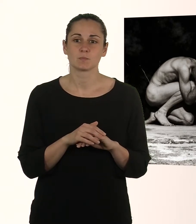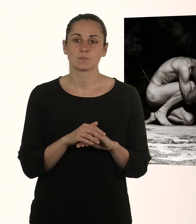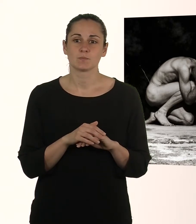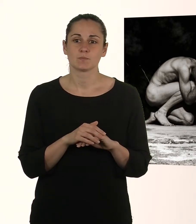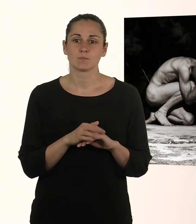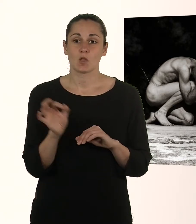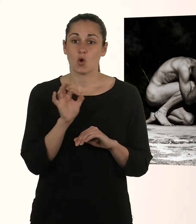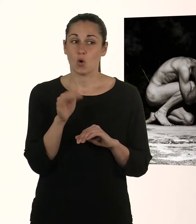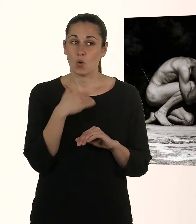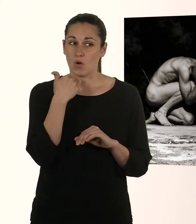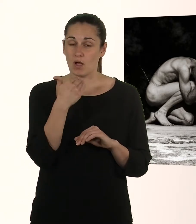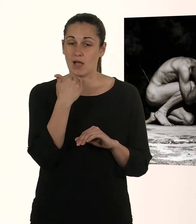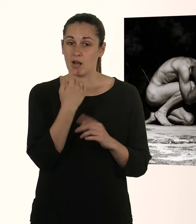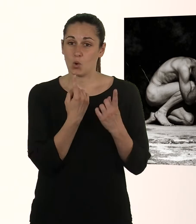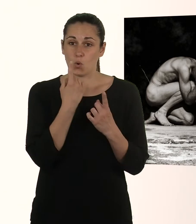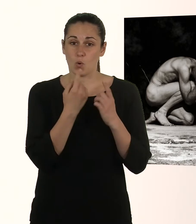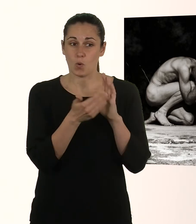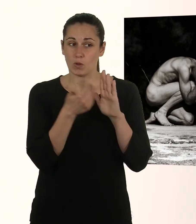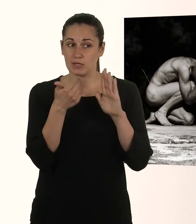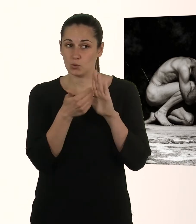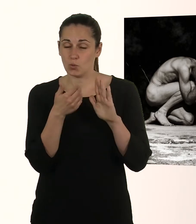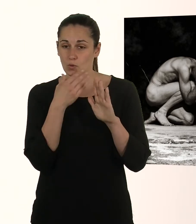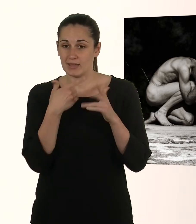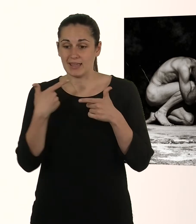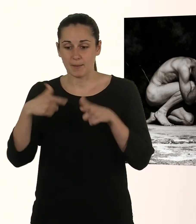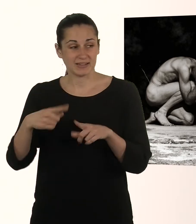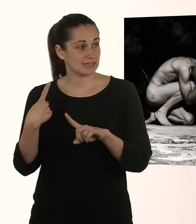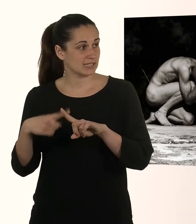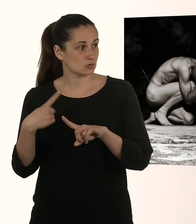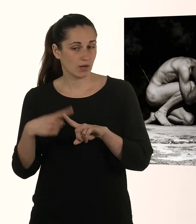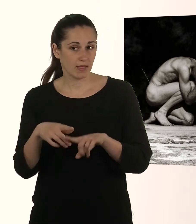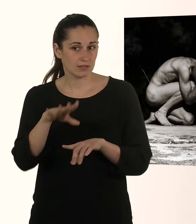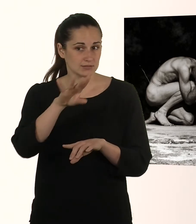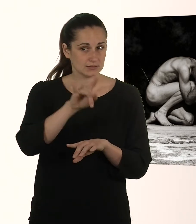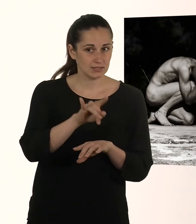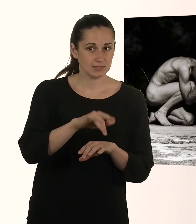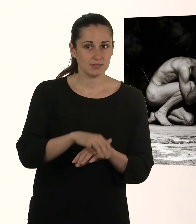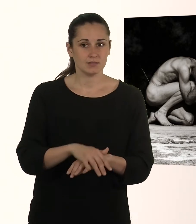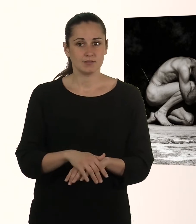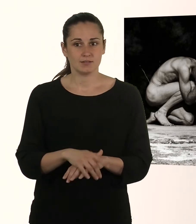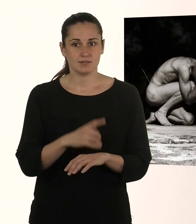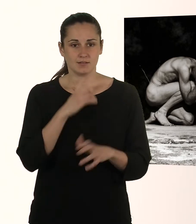O me salto un poquito algunas cosas y me voy a la parte de sexualidad. Sí. Dale.